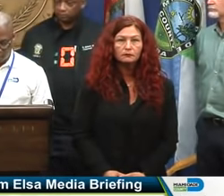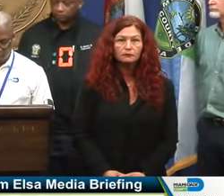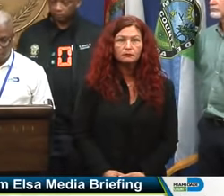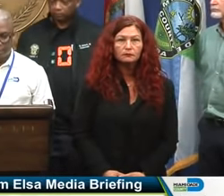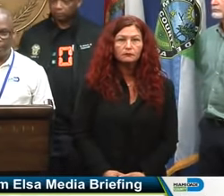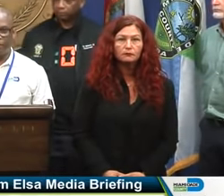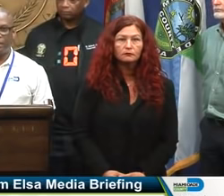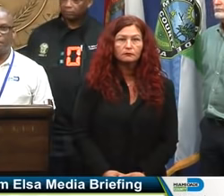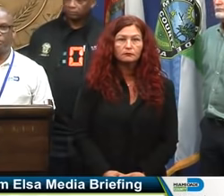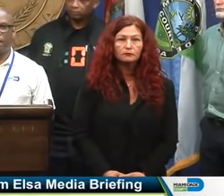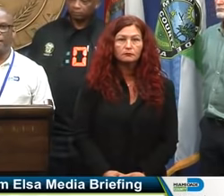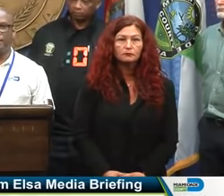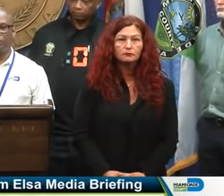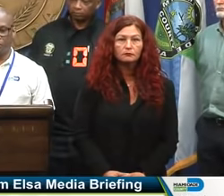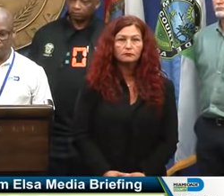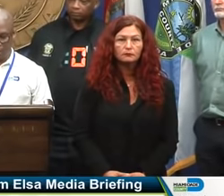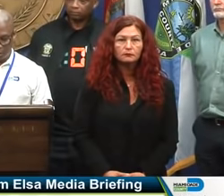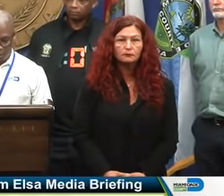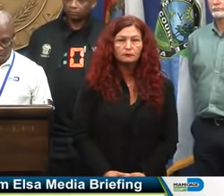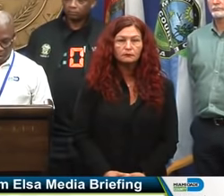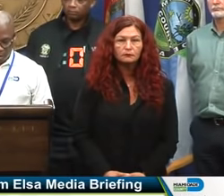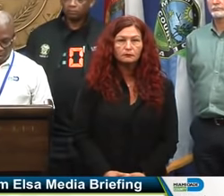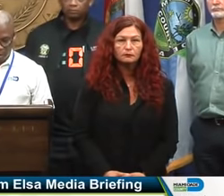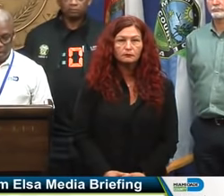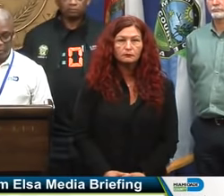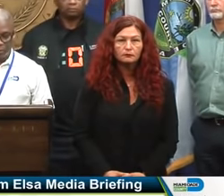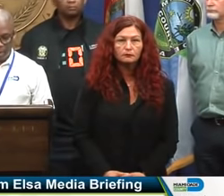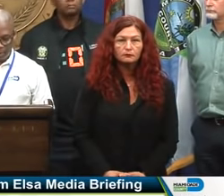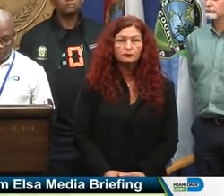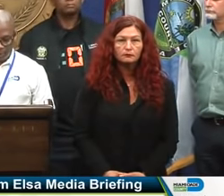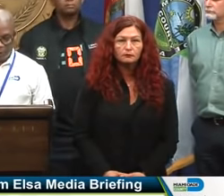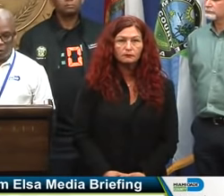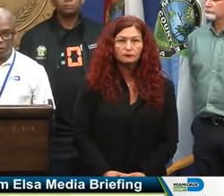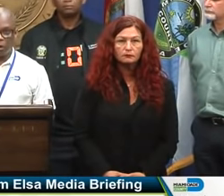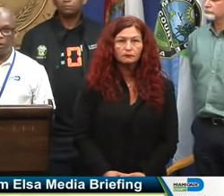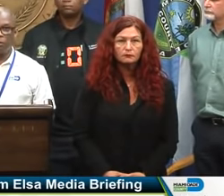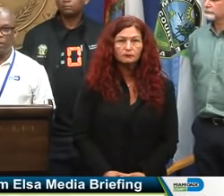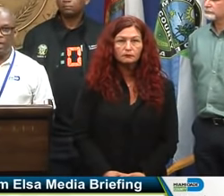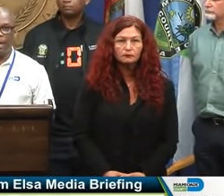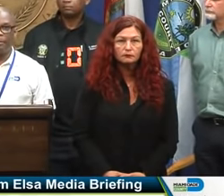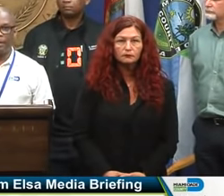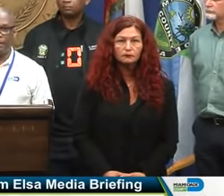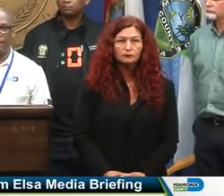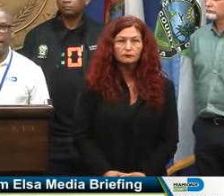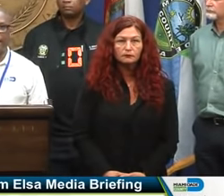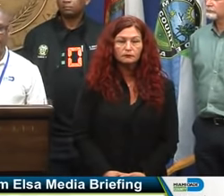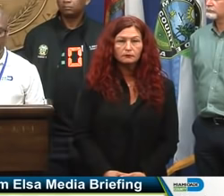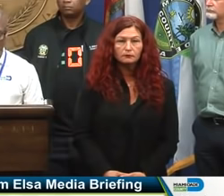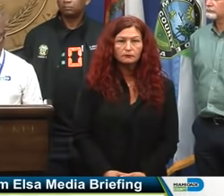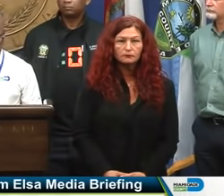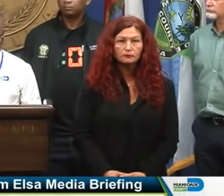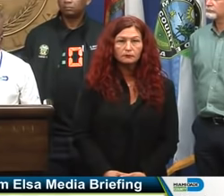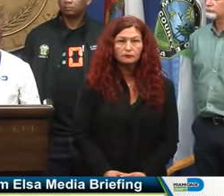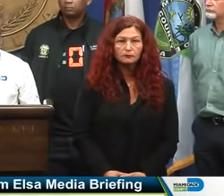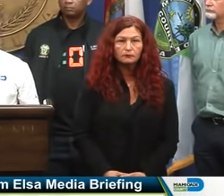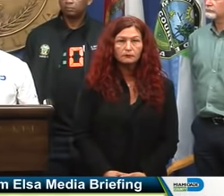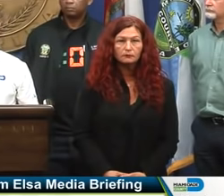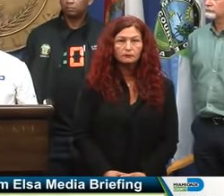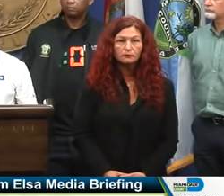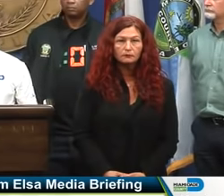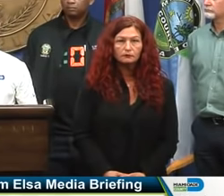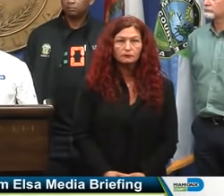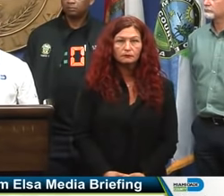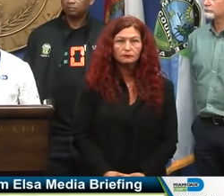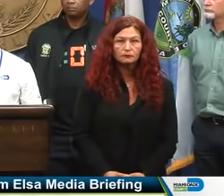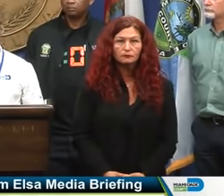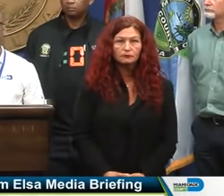tomber. Ça fait hier soir à 10h30 dans la soirée. Donc, Kounia parti ça, il est à terre. L'équipe nous enterrée